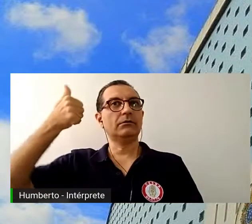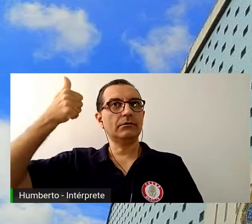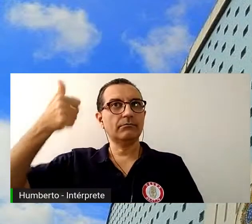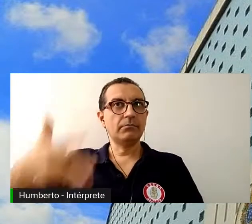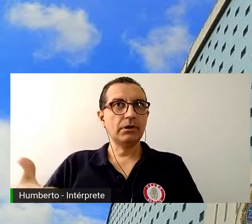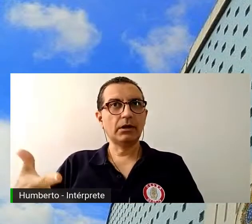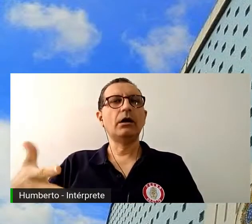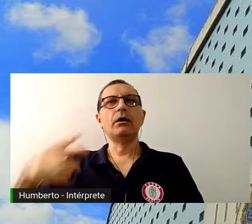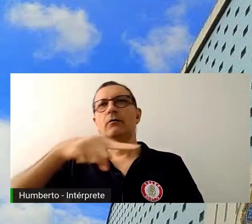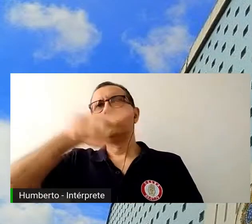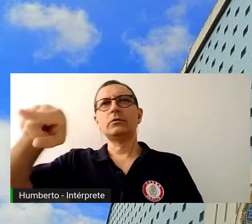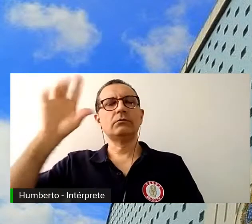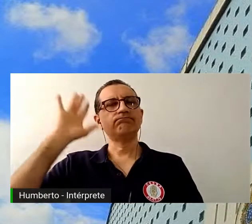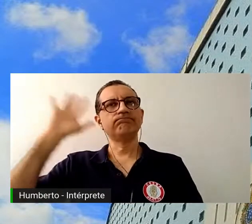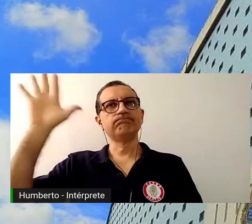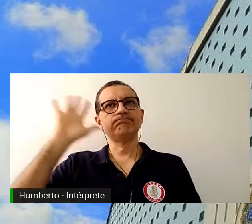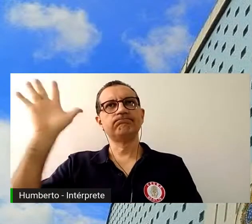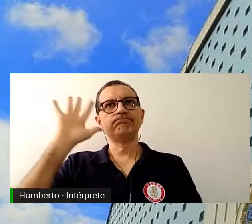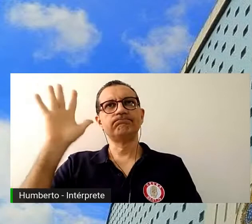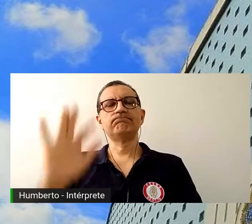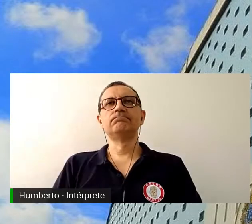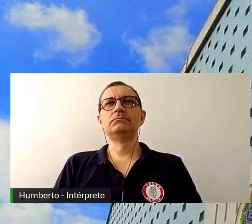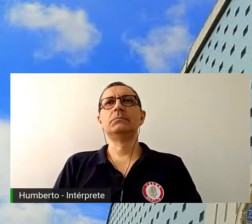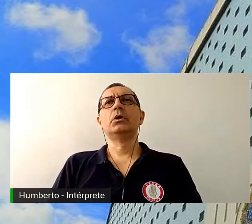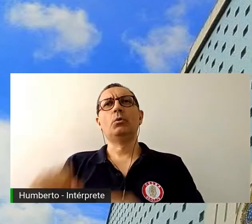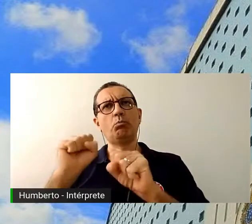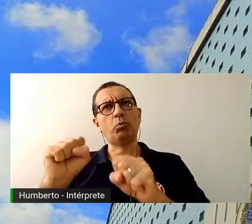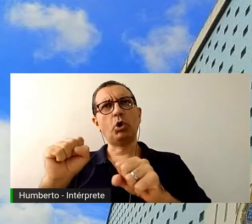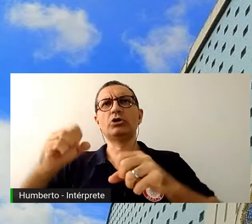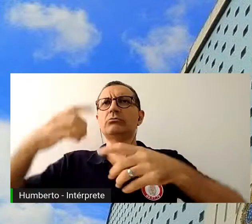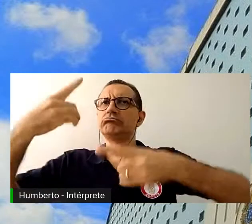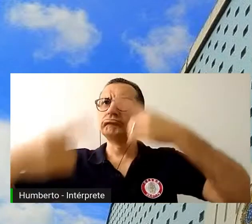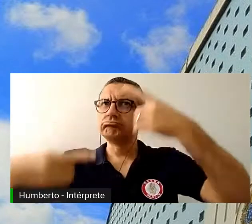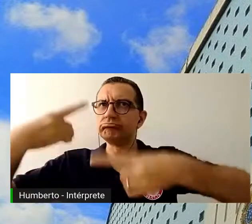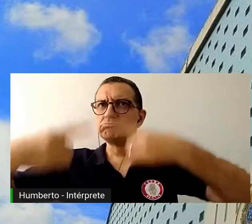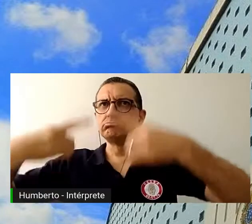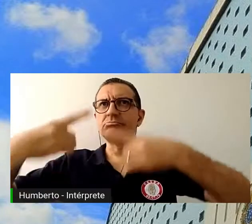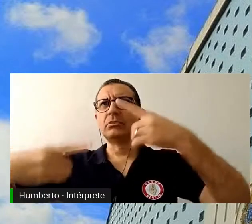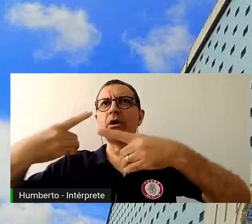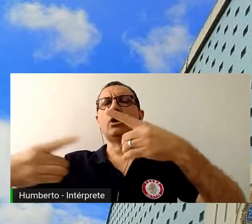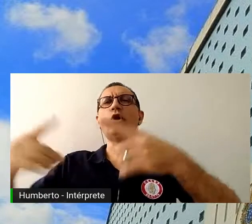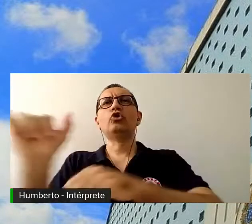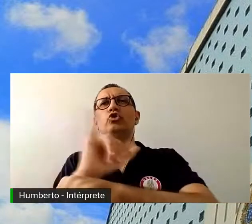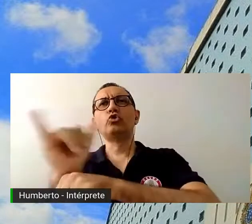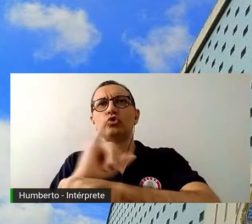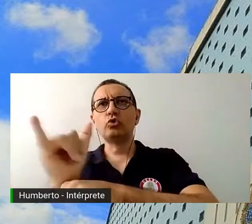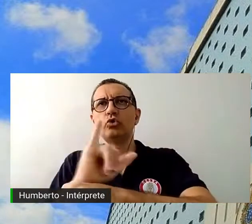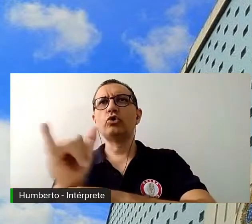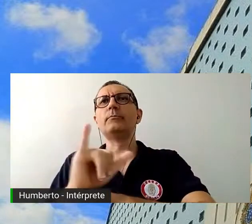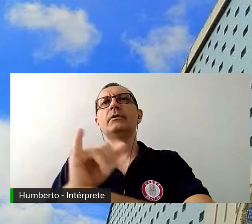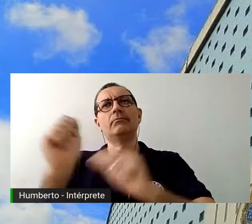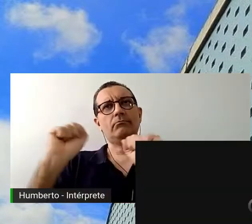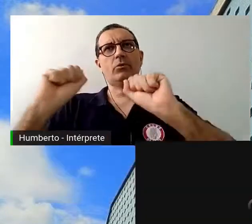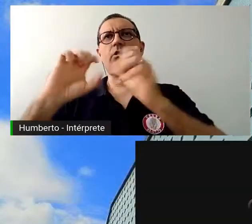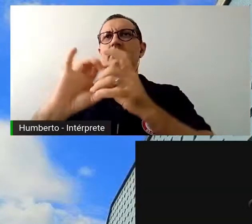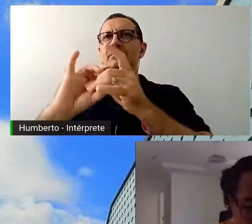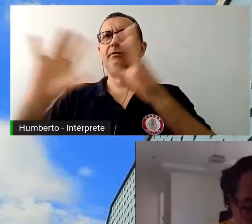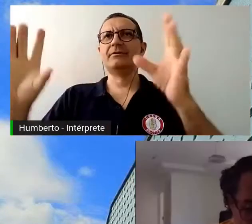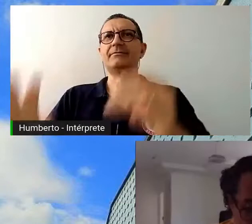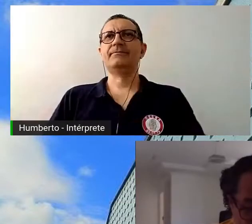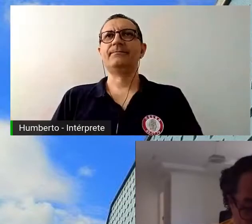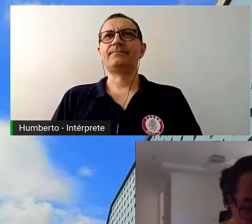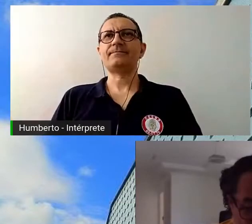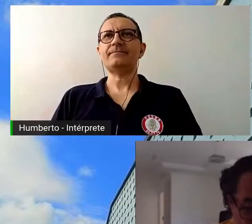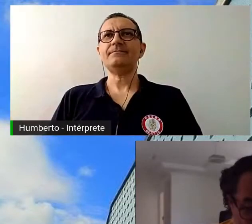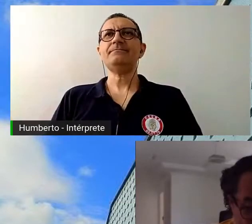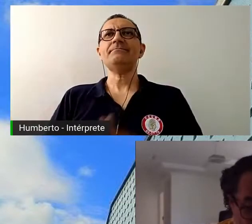suscitará um debate muito profícuo aí no YouTube, né? Então, finalizo aqui minha fala,